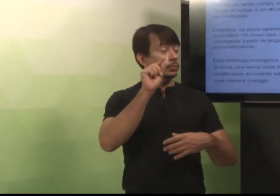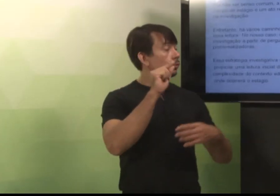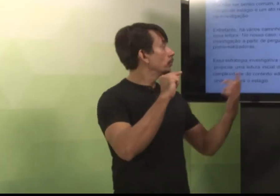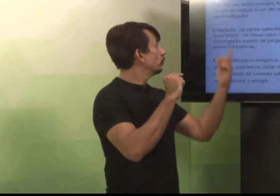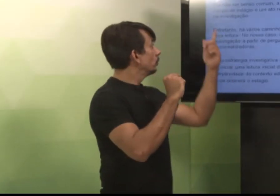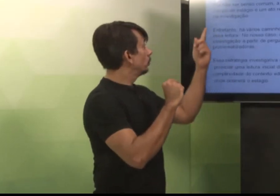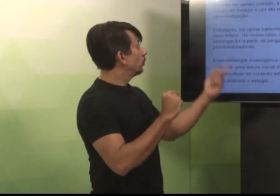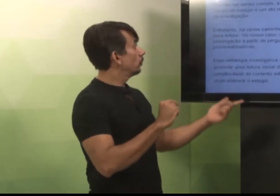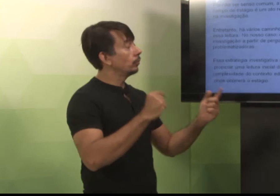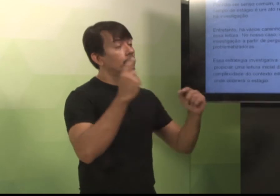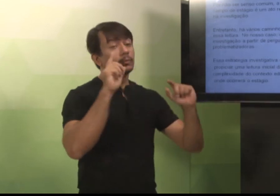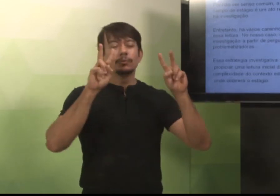Então, aqui